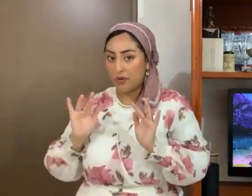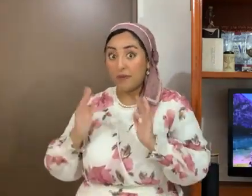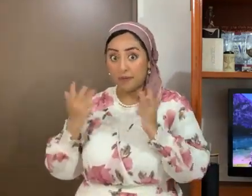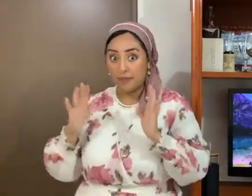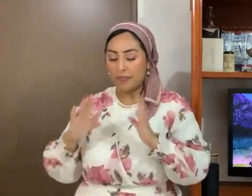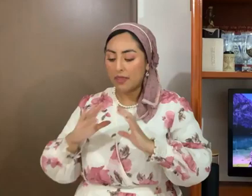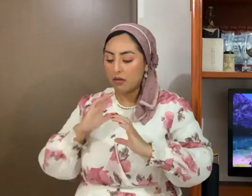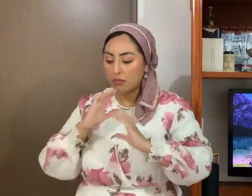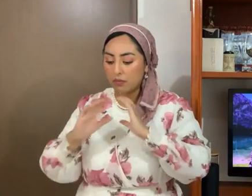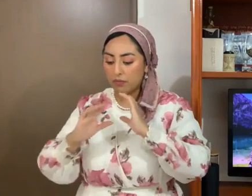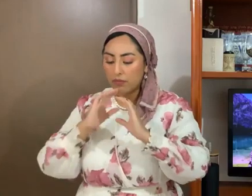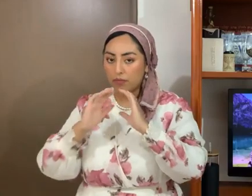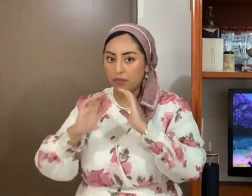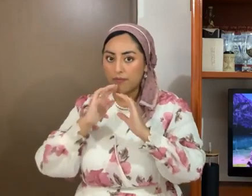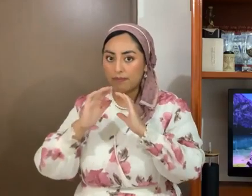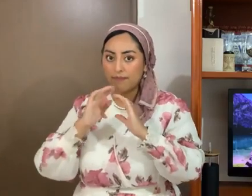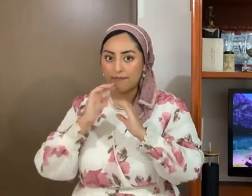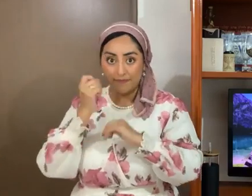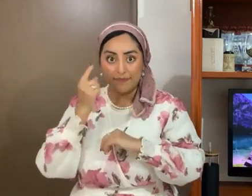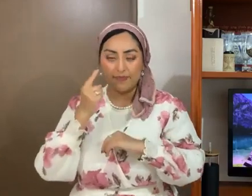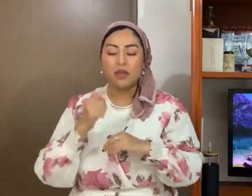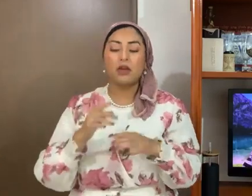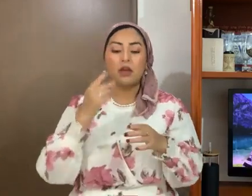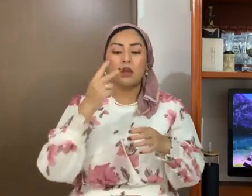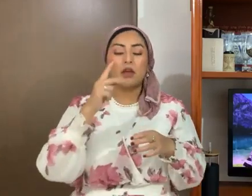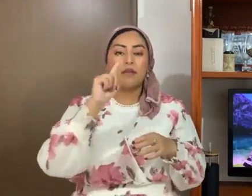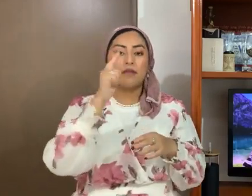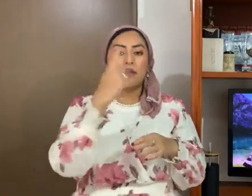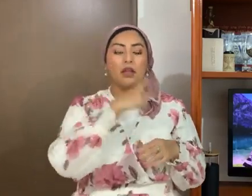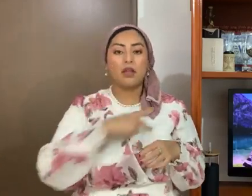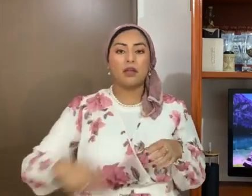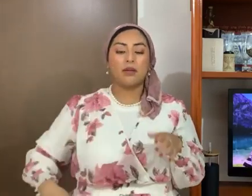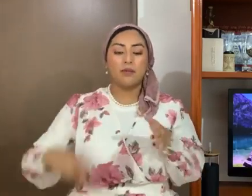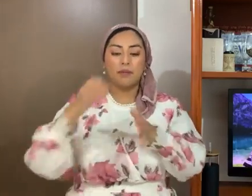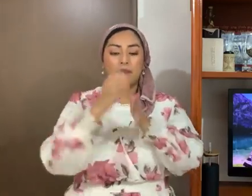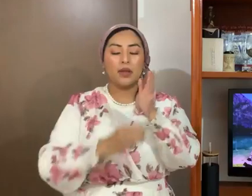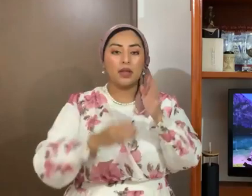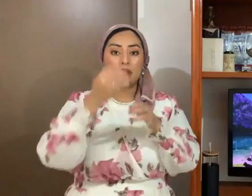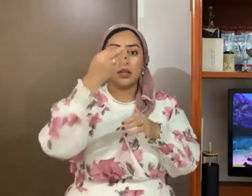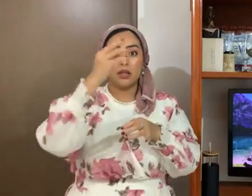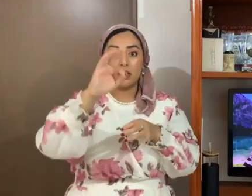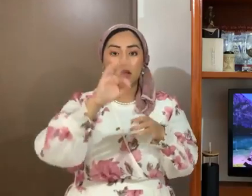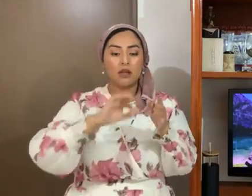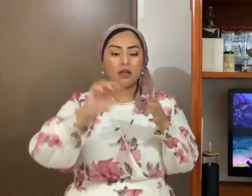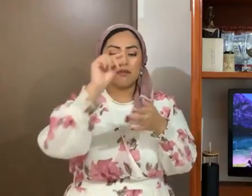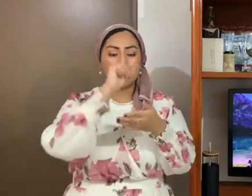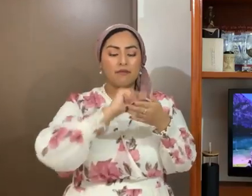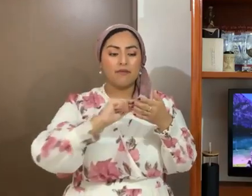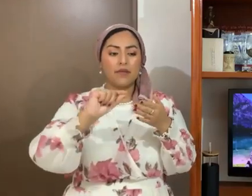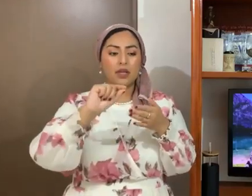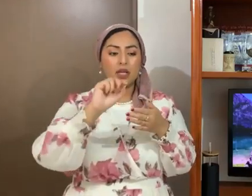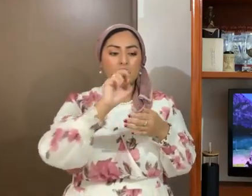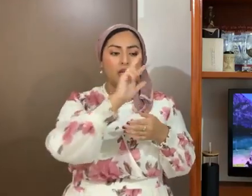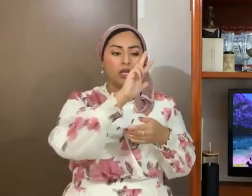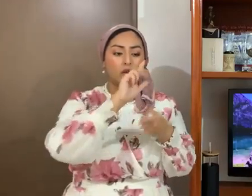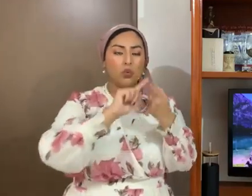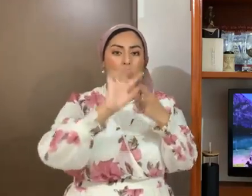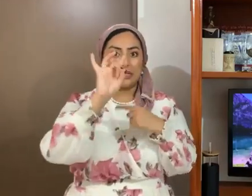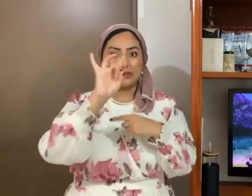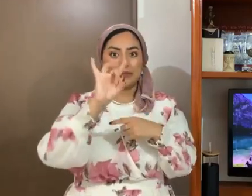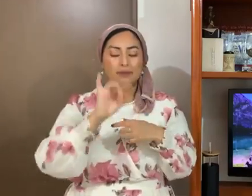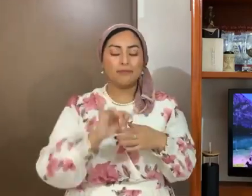nadie que interrumpa esa comunicación. Primera de Reyes, capítulo 19, y vamos a leer en el verso 3 al